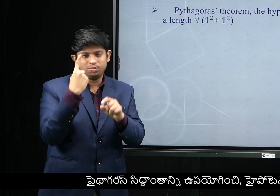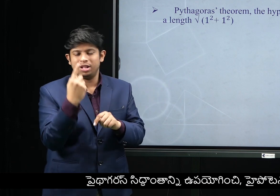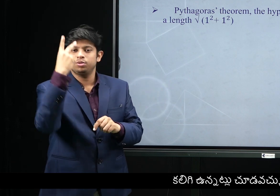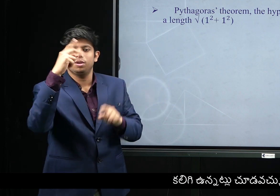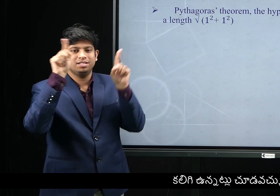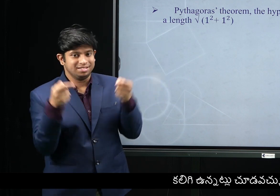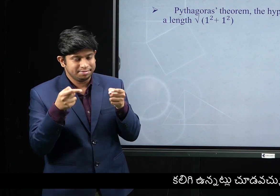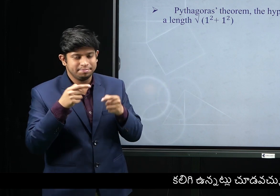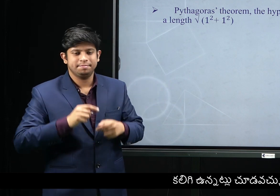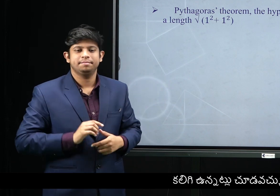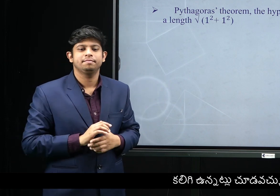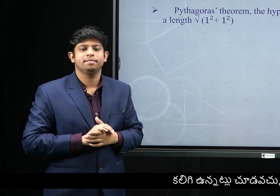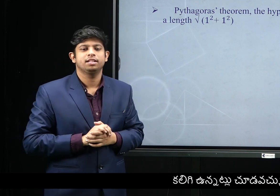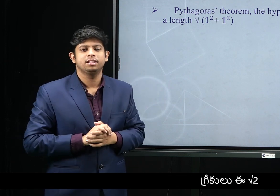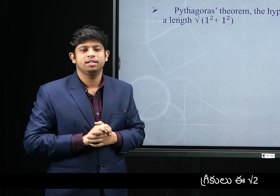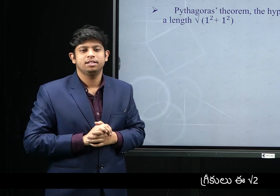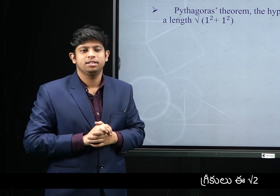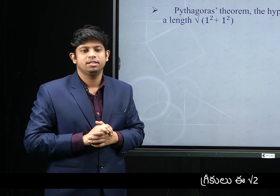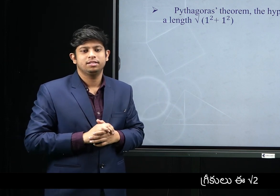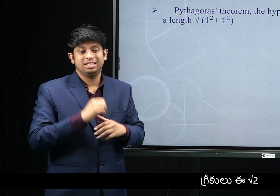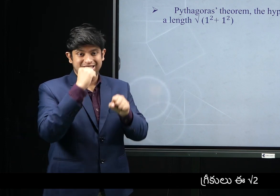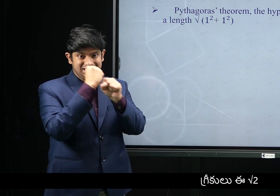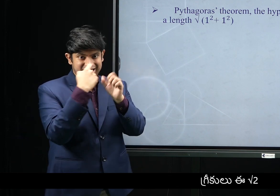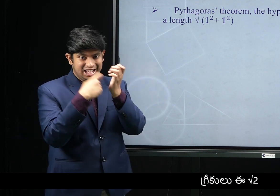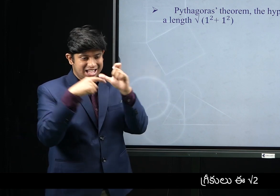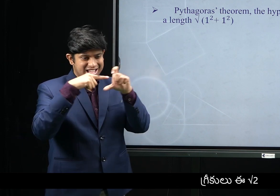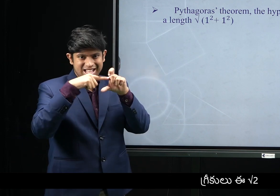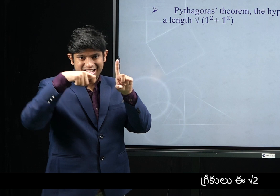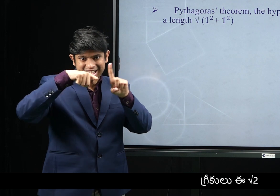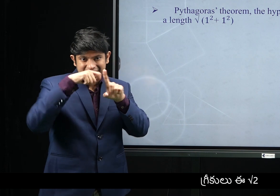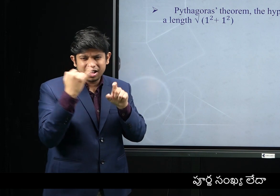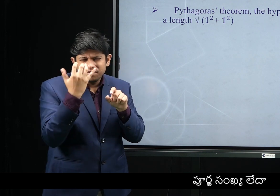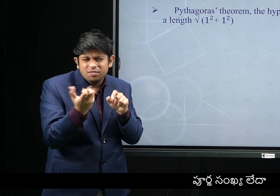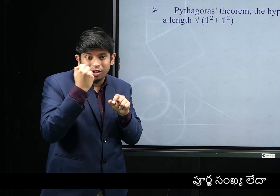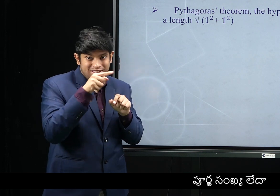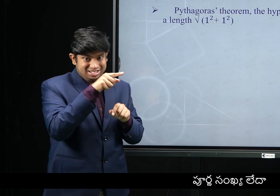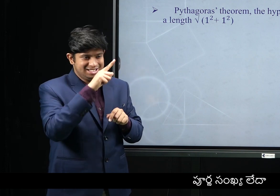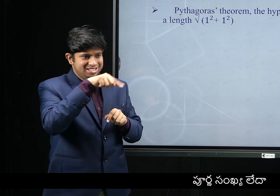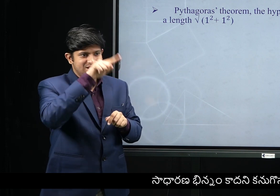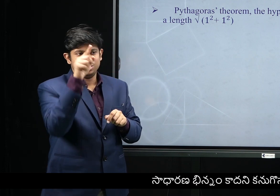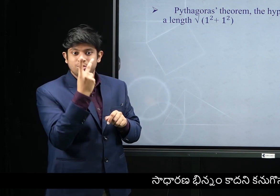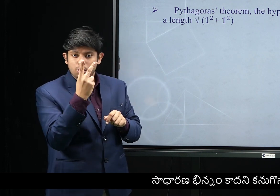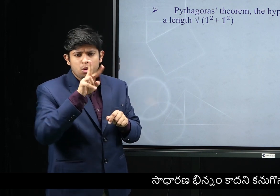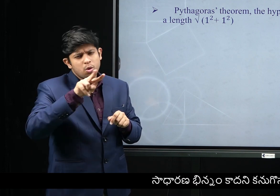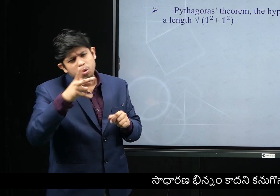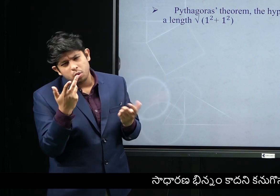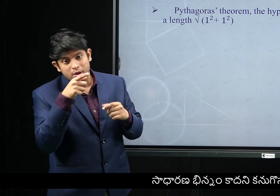√12 కలిగి ఉన్నట్లు చూడవచ్చు. గ్రీకులు ఈ √2 పూర్ణ సంఖ్య లేదా సాధారణ భిన్నం